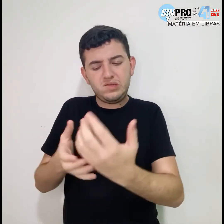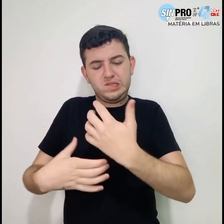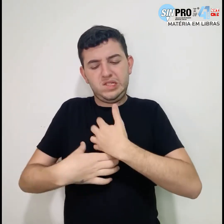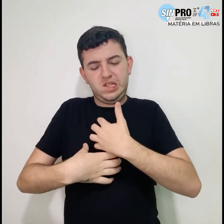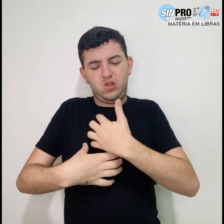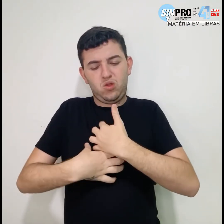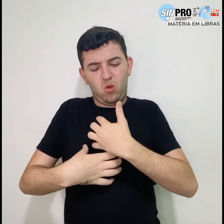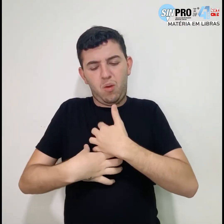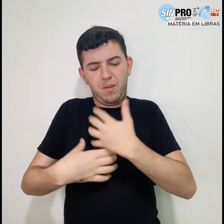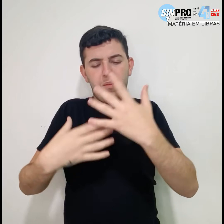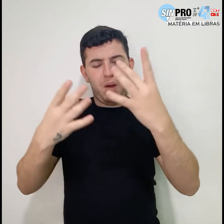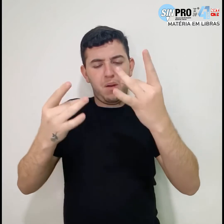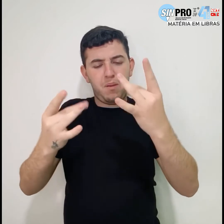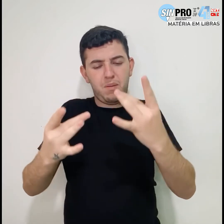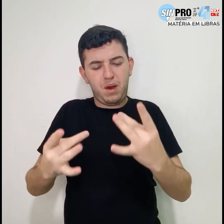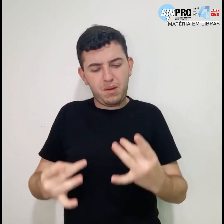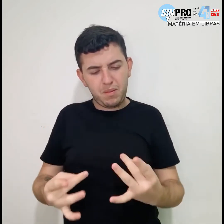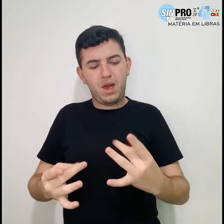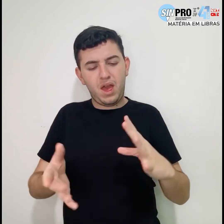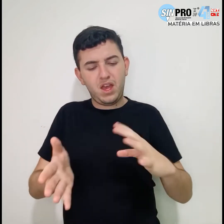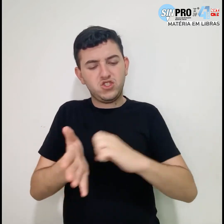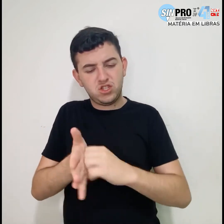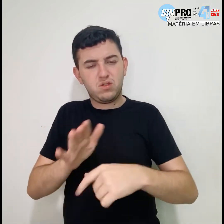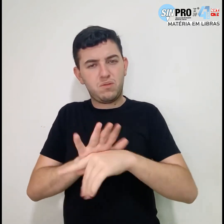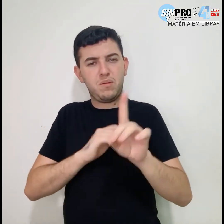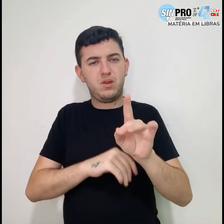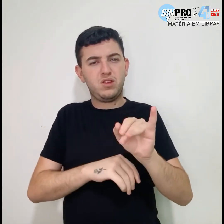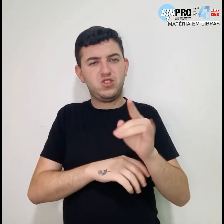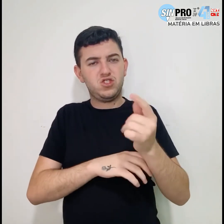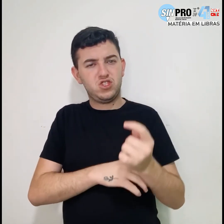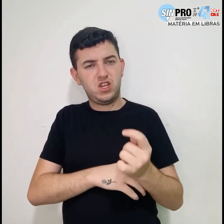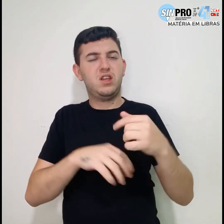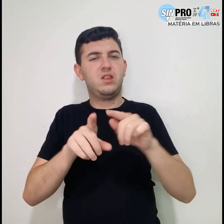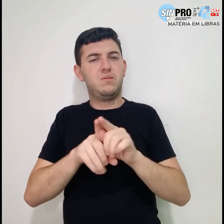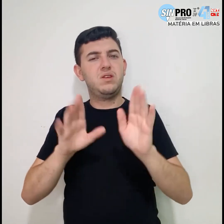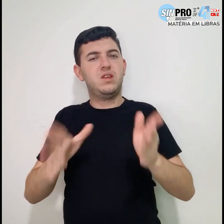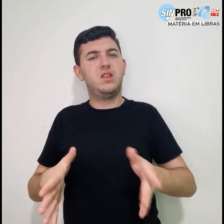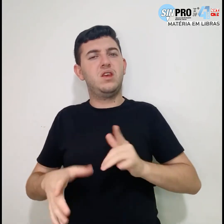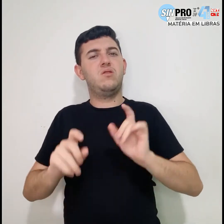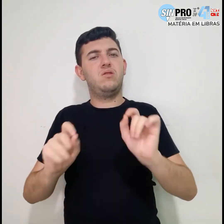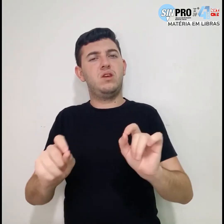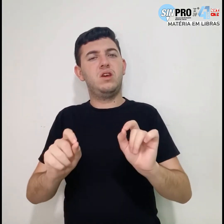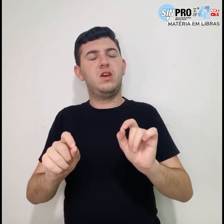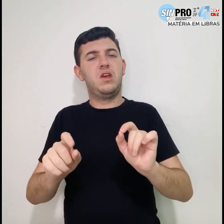Quando se trata com data de ocorrência, inibe-se a realização correta das análises.